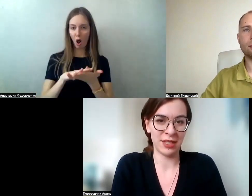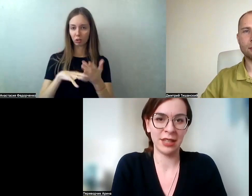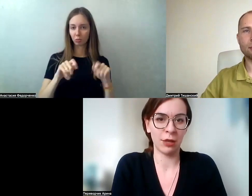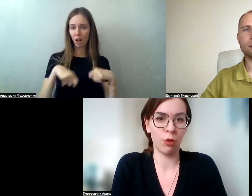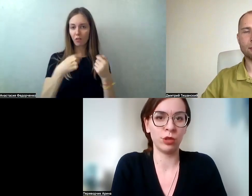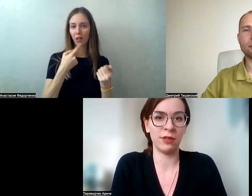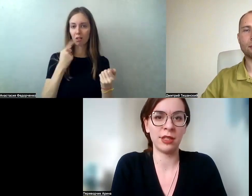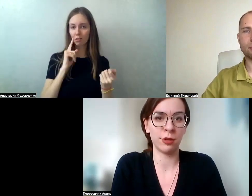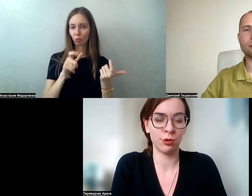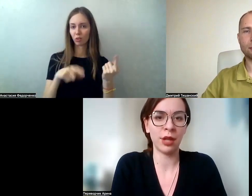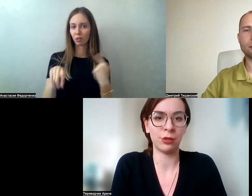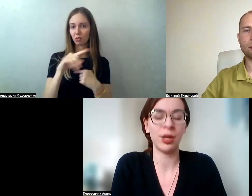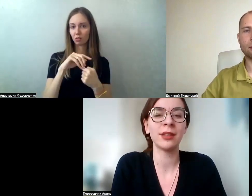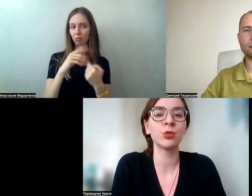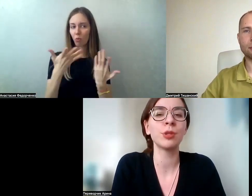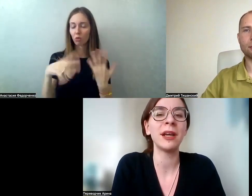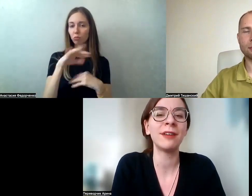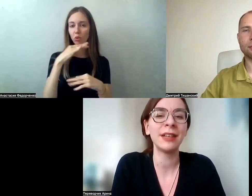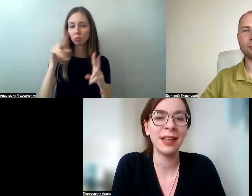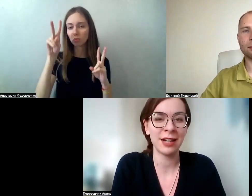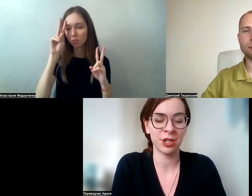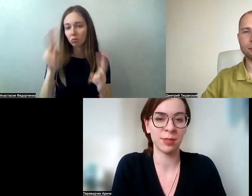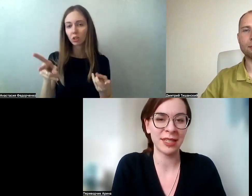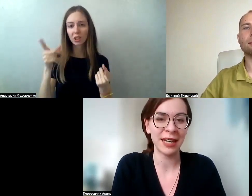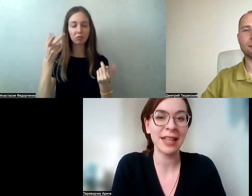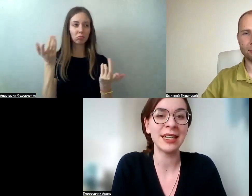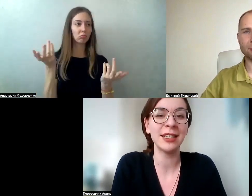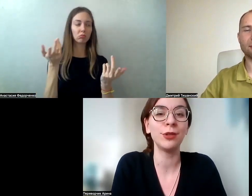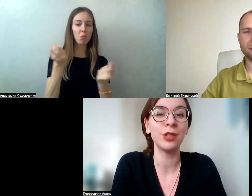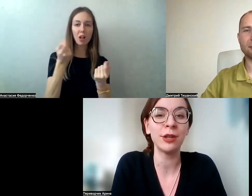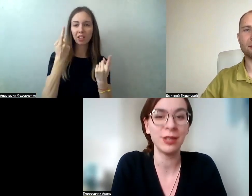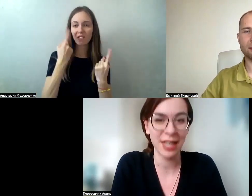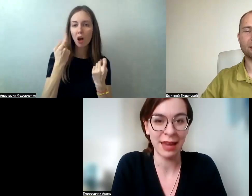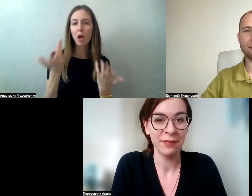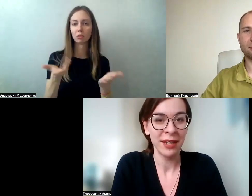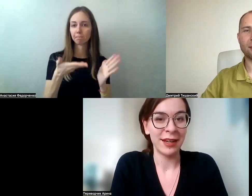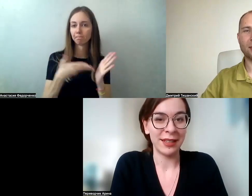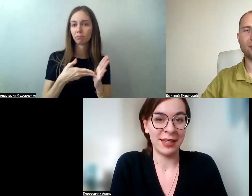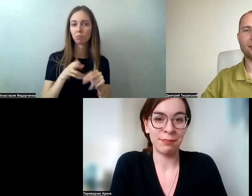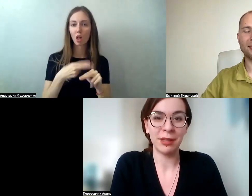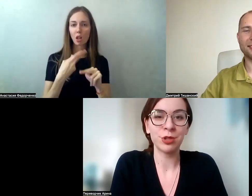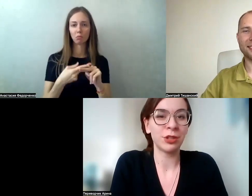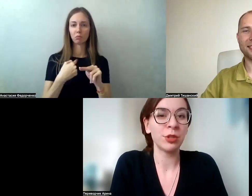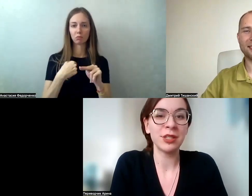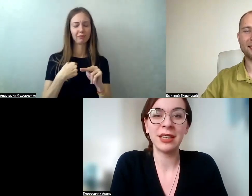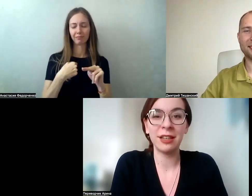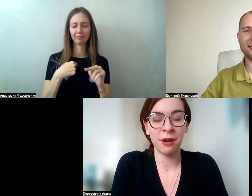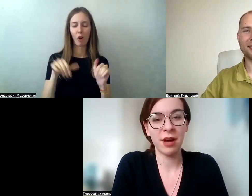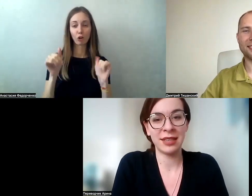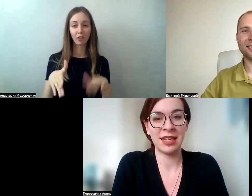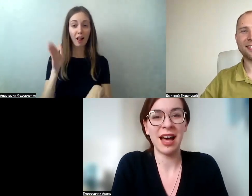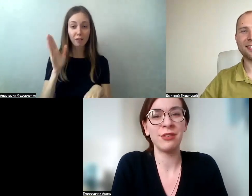могут привести к такому удивительному результату. И это нужно передавать дальше, распространять среди глухих людей. И потому что это очень